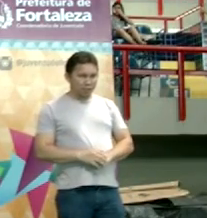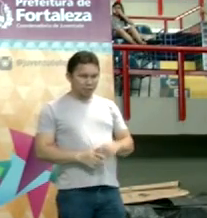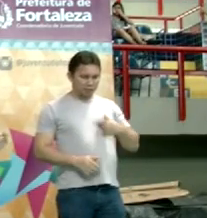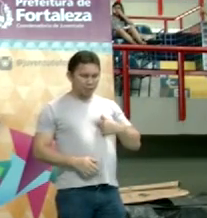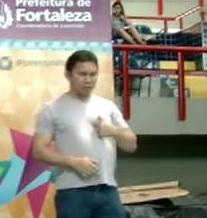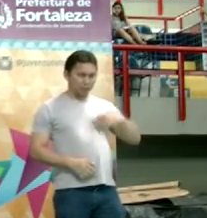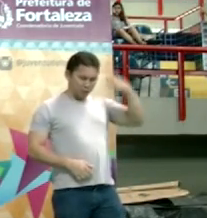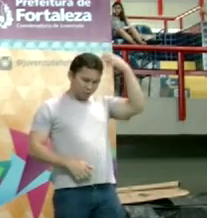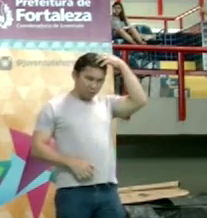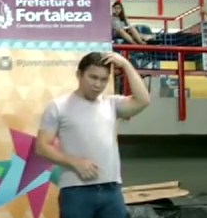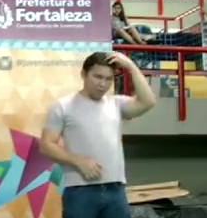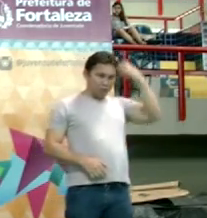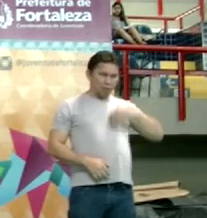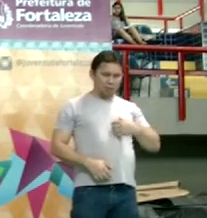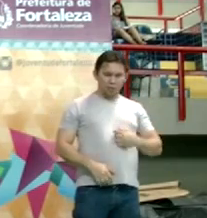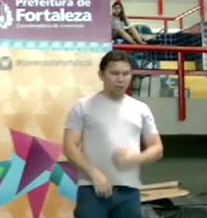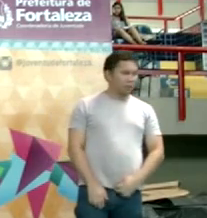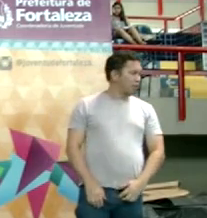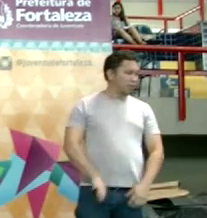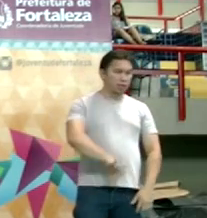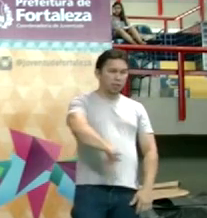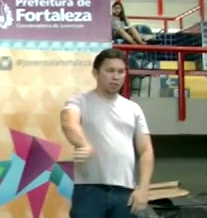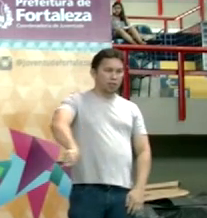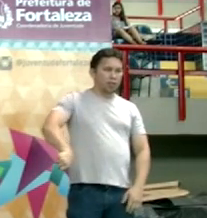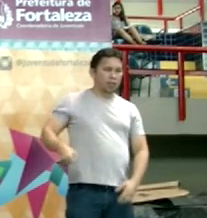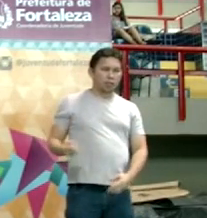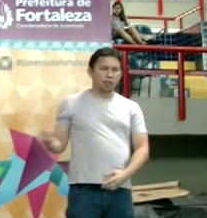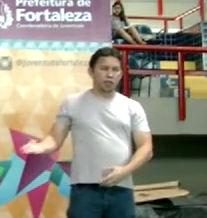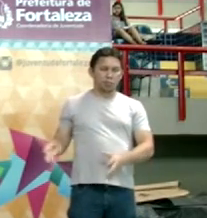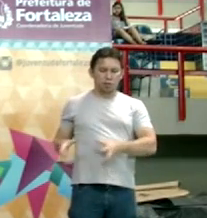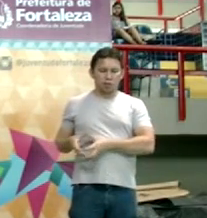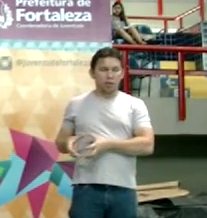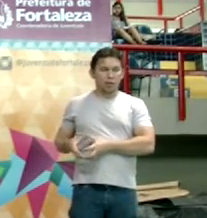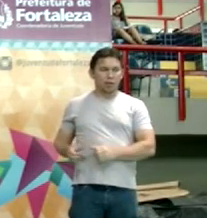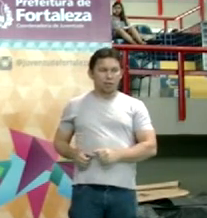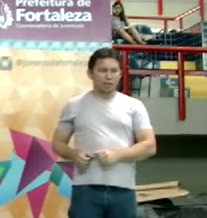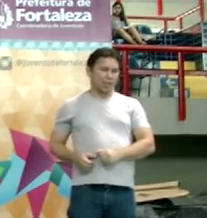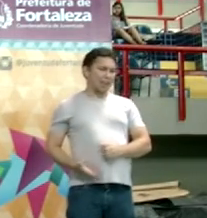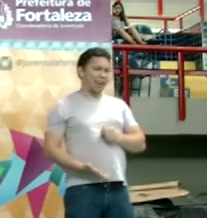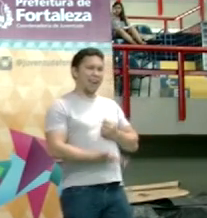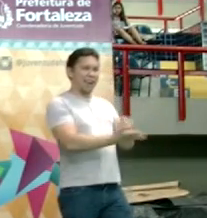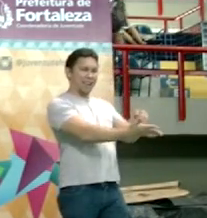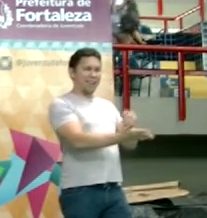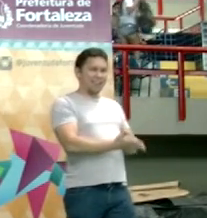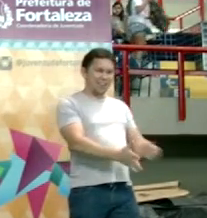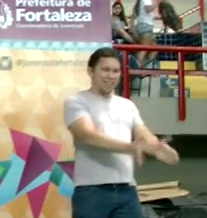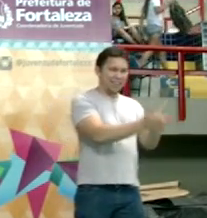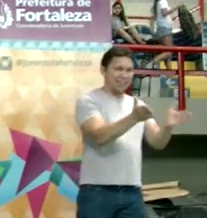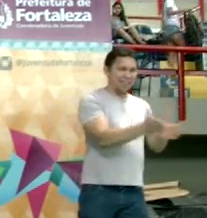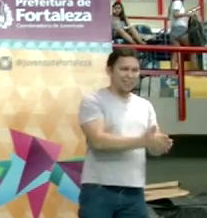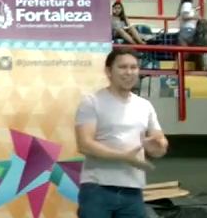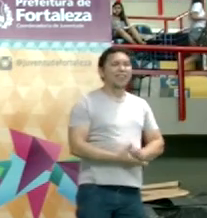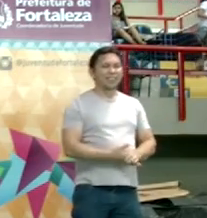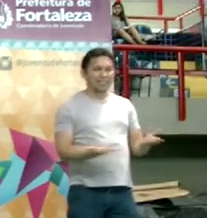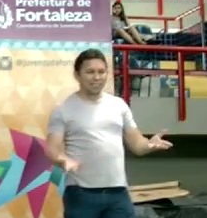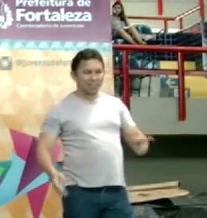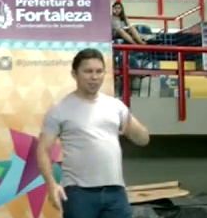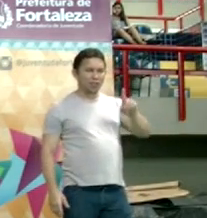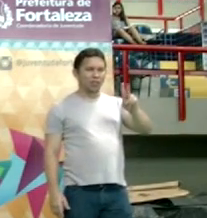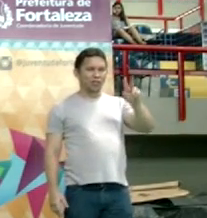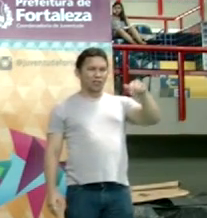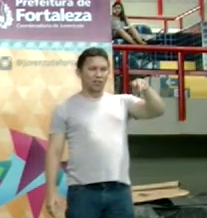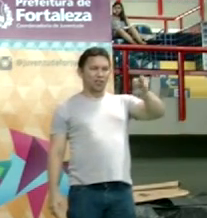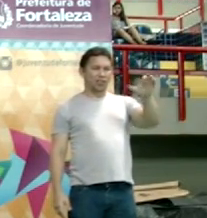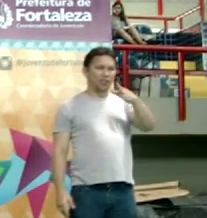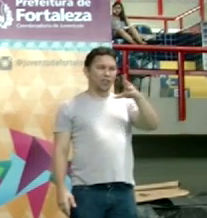poder absoluto, tu não acha que ele não governava só para beneficiar os dele não? Ah, ele vai governar para o povo, assim, não vai. E o Duque de Caxias servia para quê? Para matar o